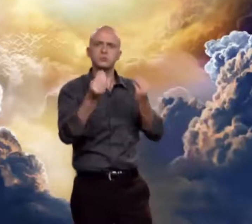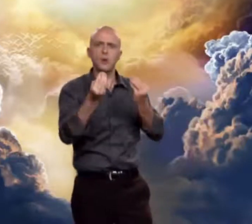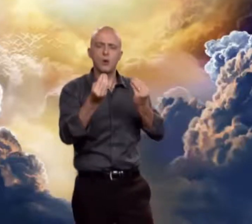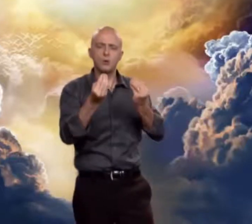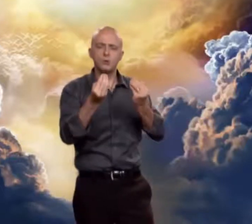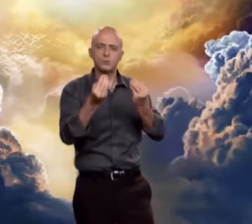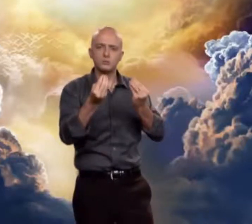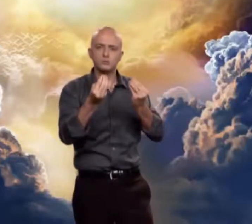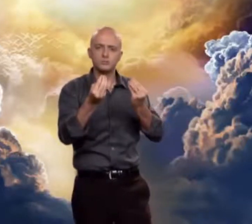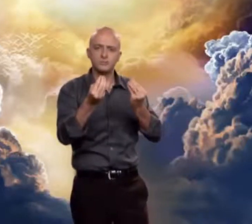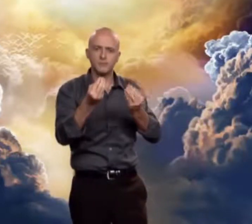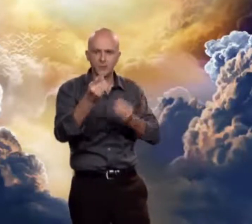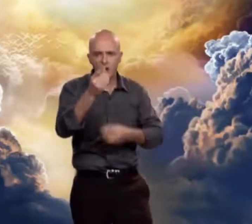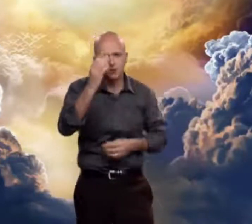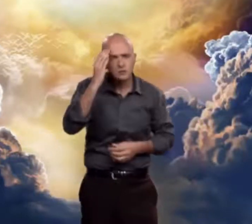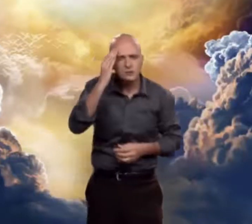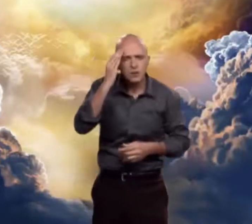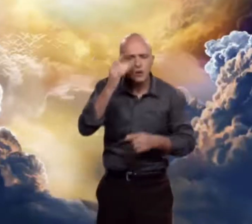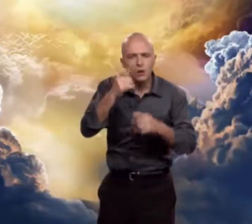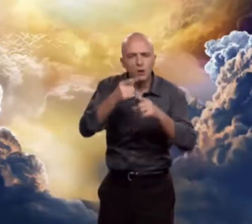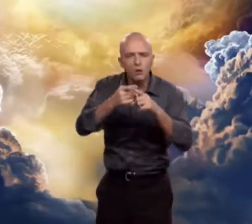governo e a maneira como ele trata com o pecado.